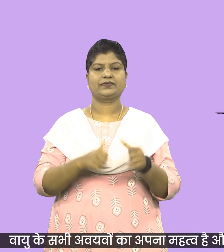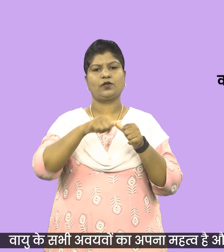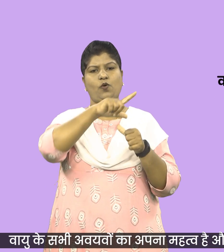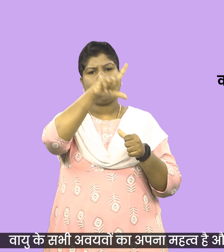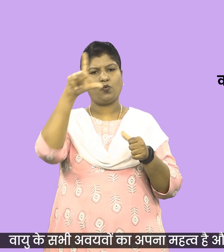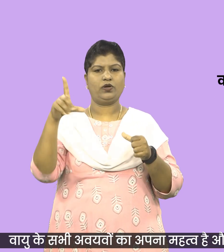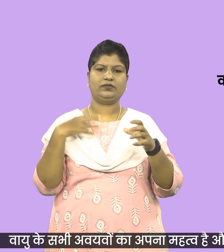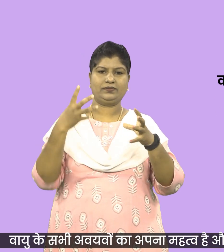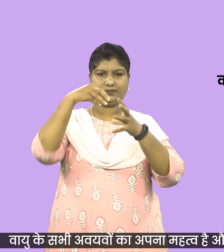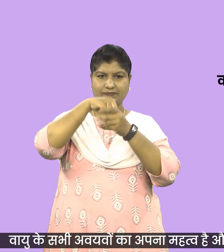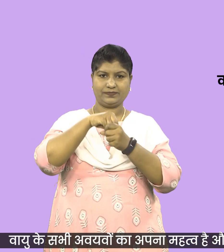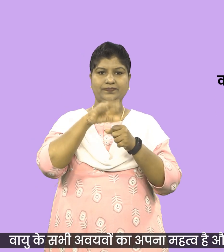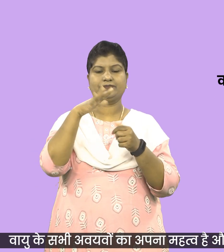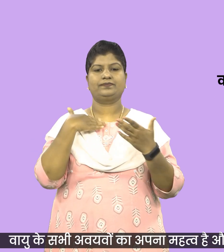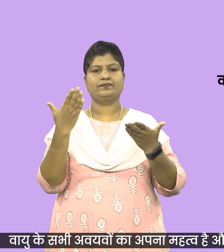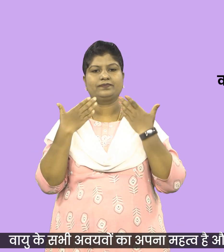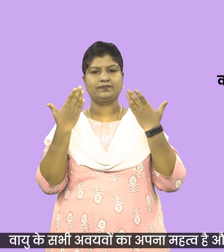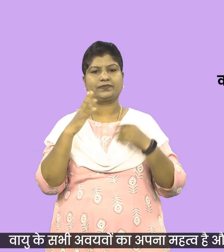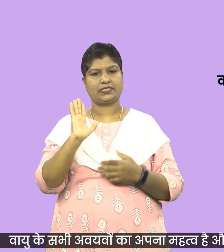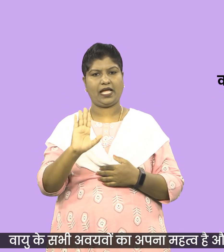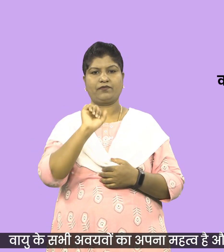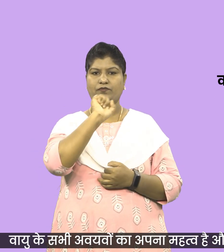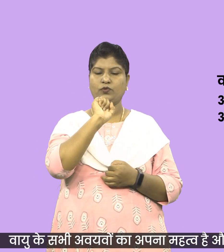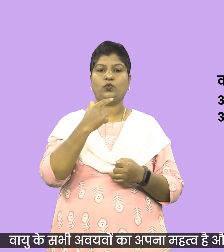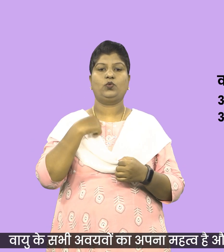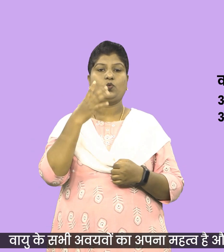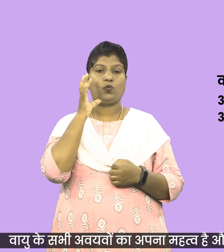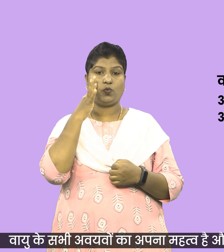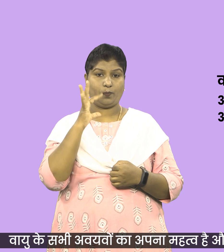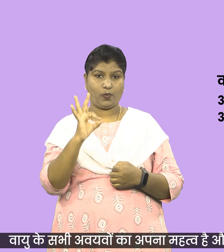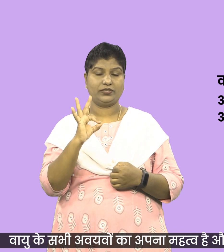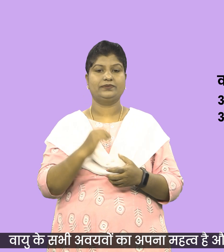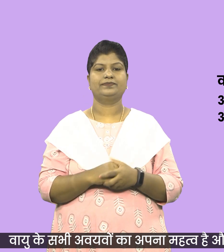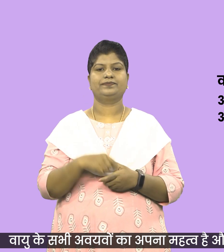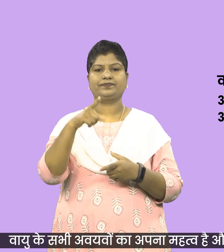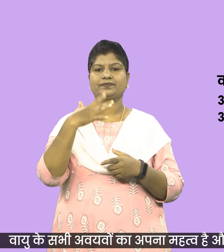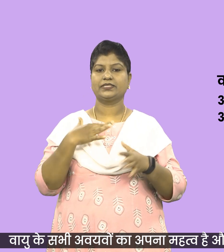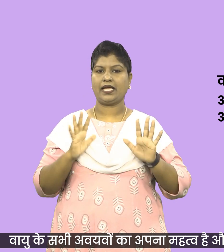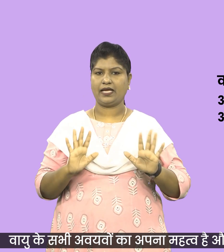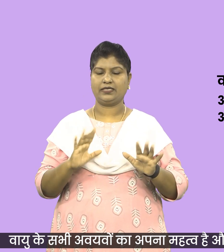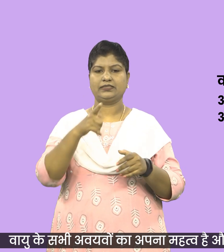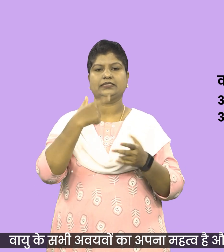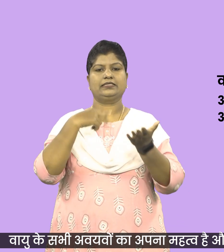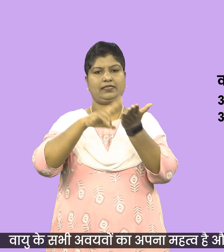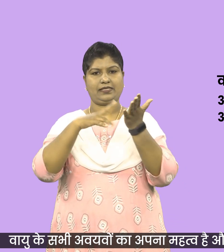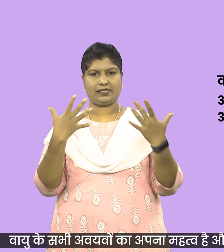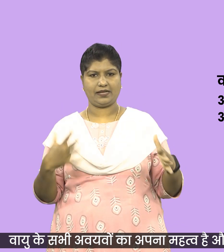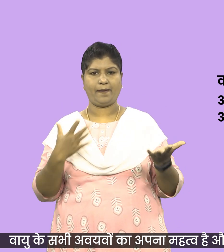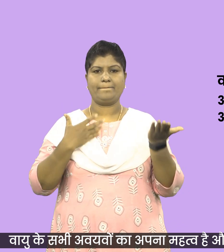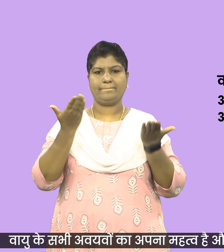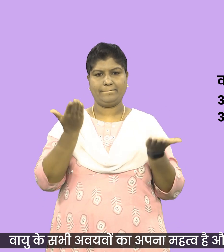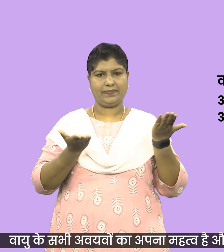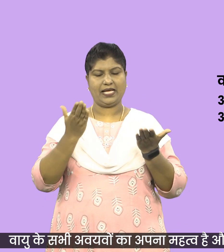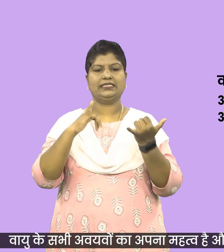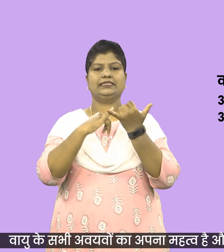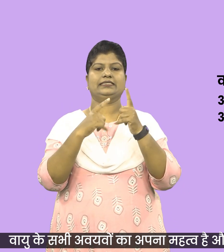वायु के सभी अवयवों का अपना महत्व है और सभी प्राकृतिक रूप से संतुलित